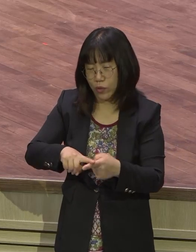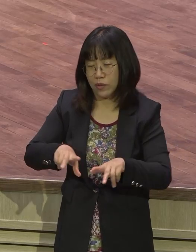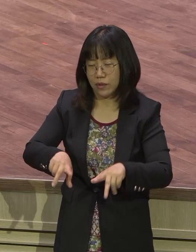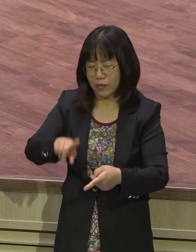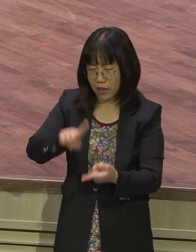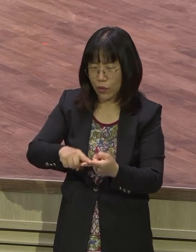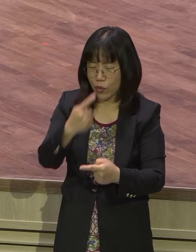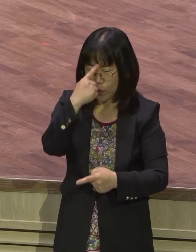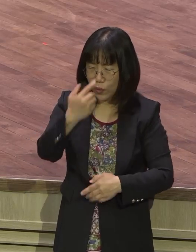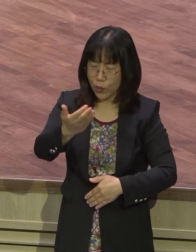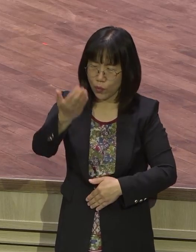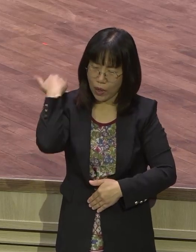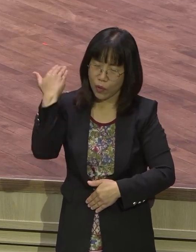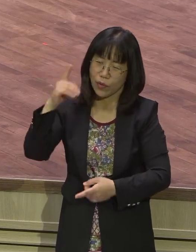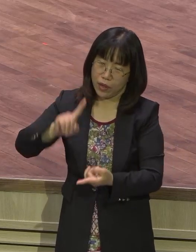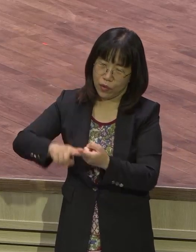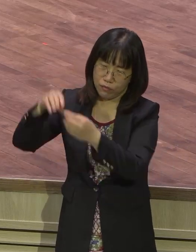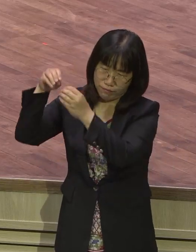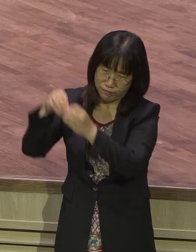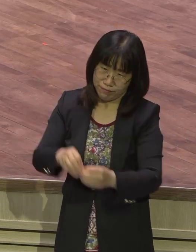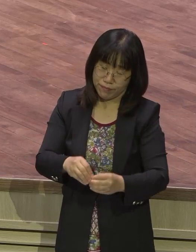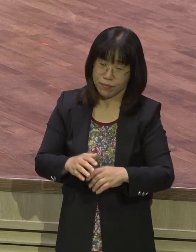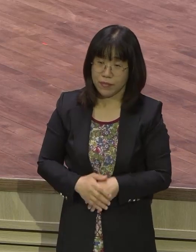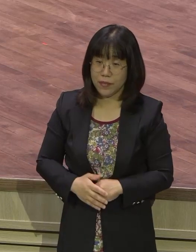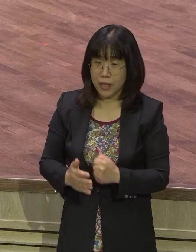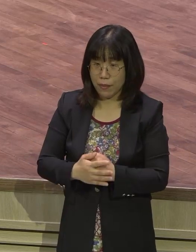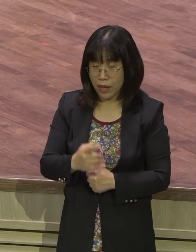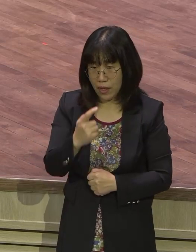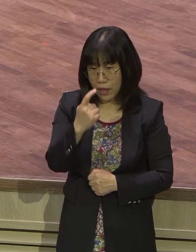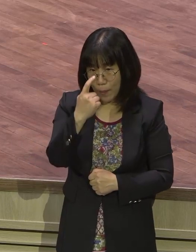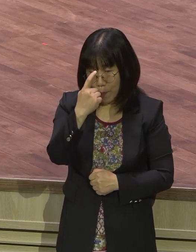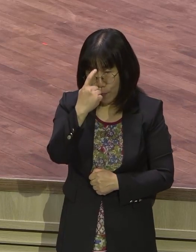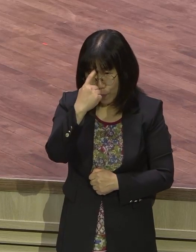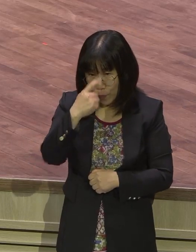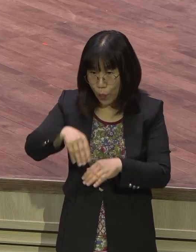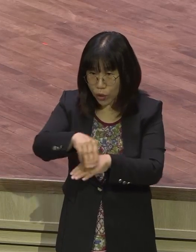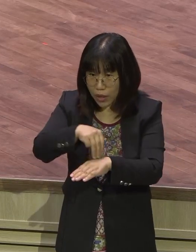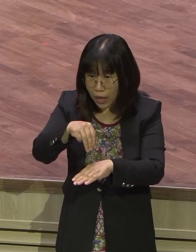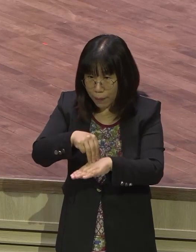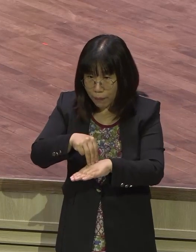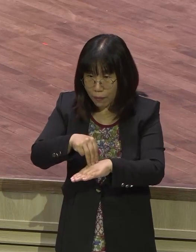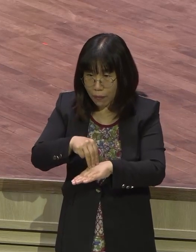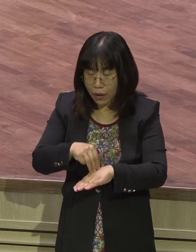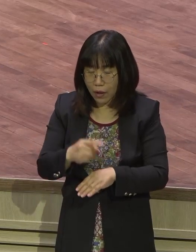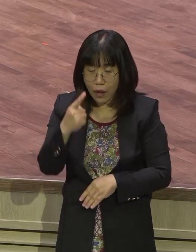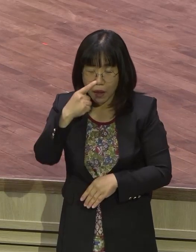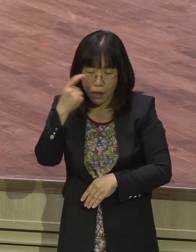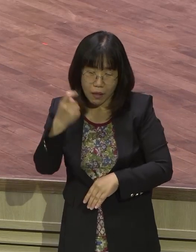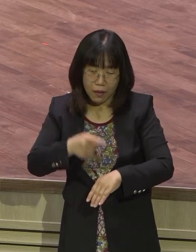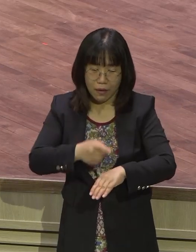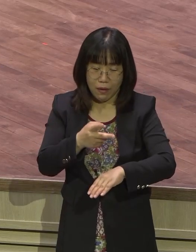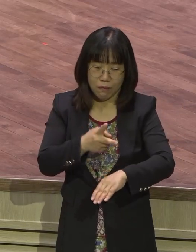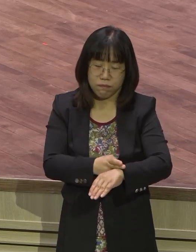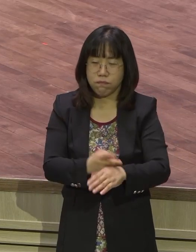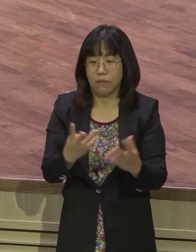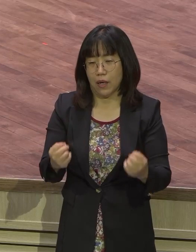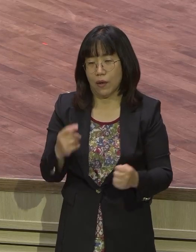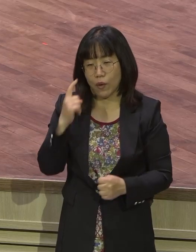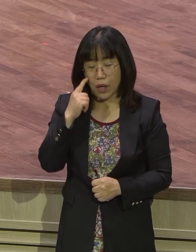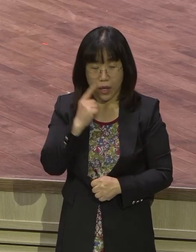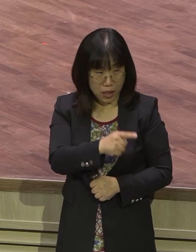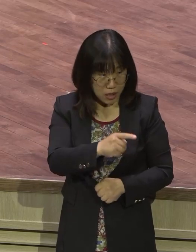있어요 그래서 모슬렘 가면요 애꾸년도 많고 병신들이 많아요 손이 막 잘리고 왜 법적으로 잘라버리고